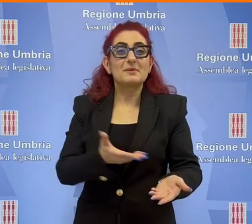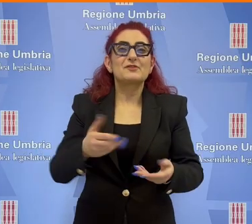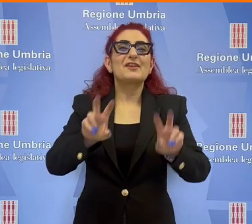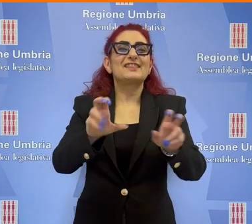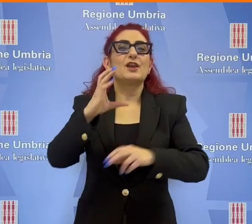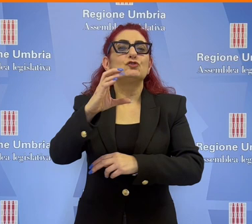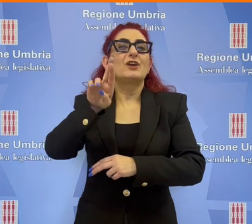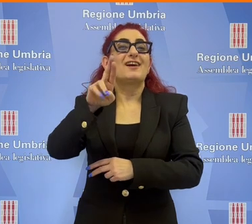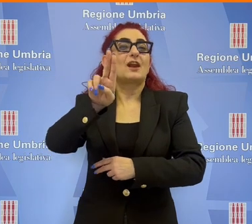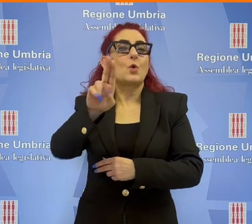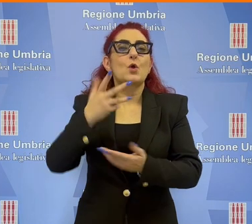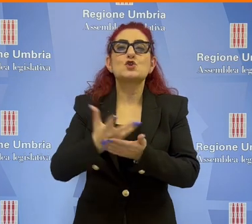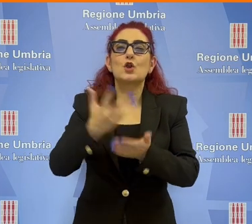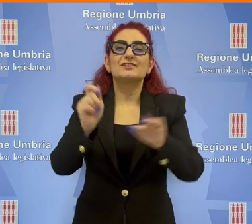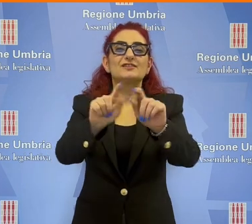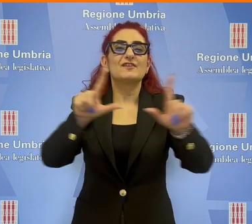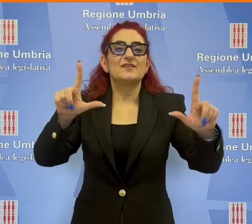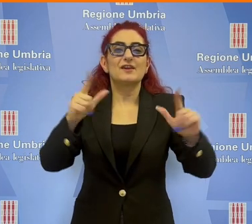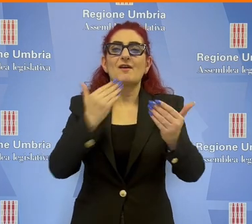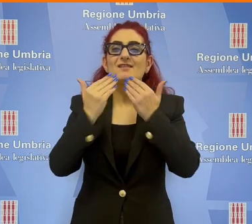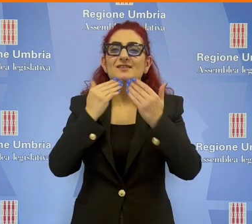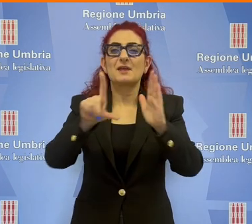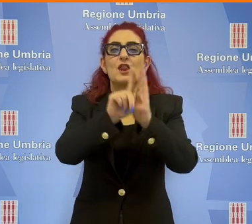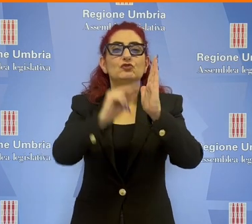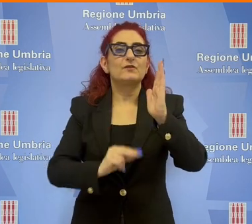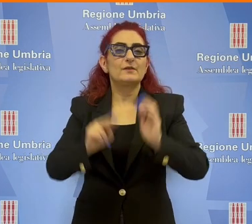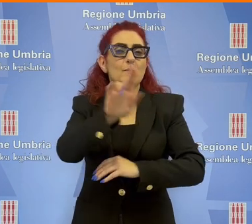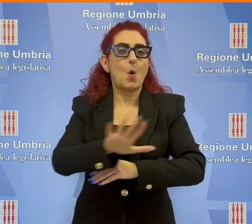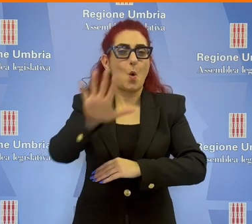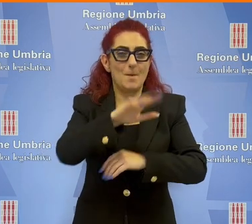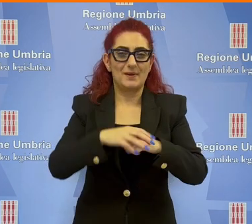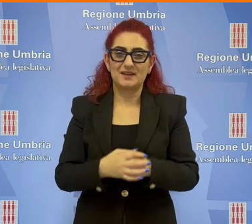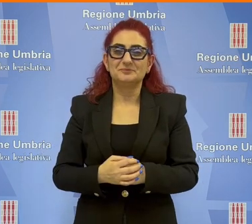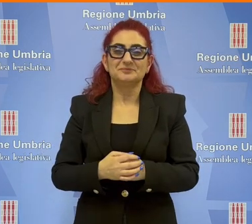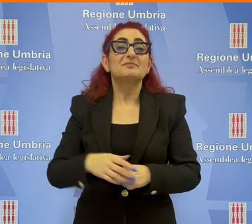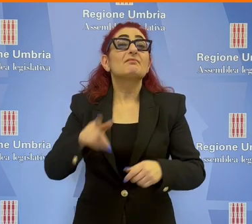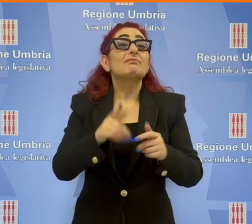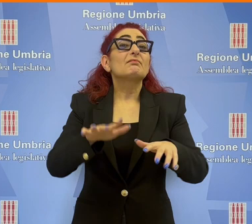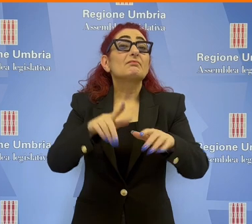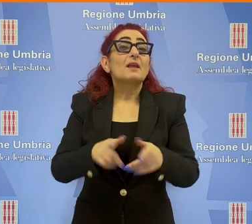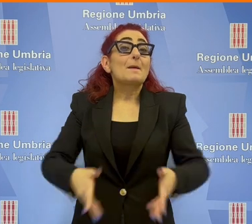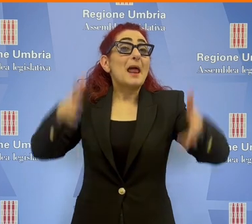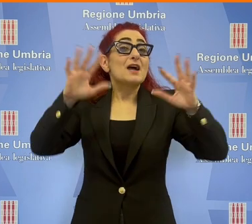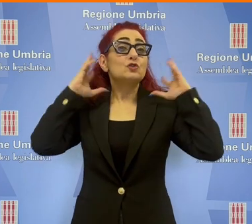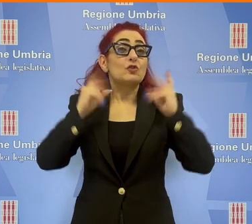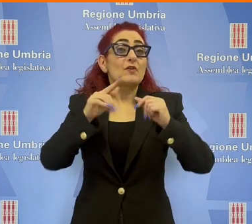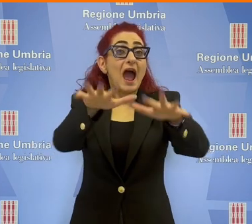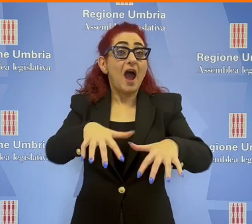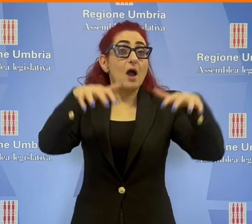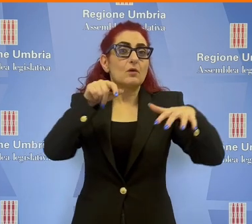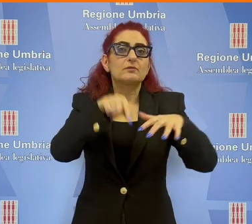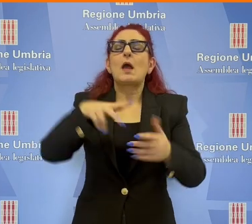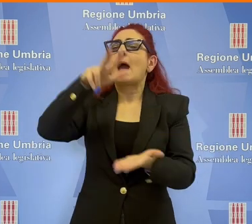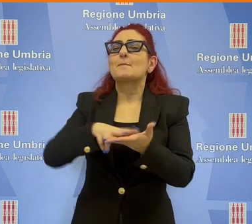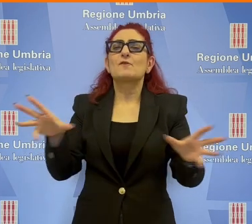Benvenuti a TeleCRU, notiziario video dell'Assemblea Legislativa dell'Umbria. L'Aula di Palazzo Cesaroni ha